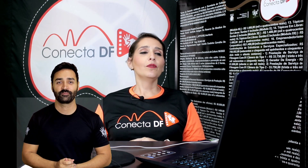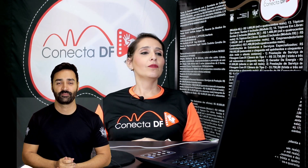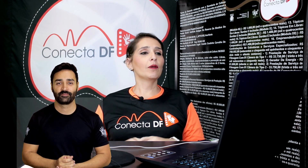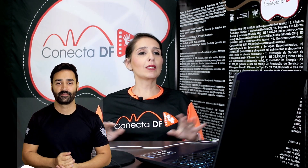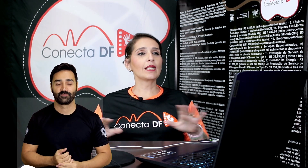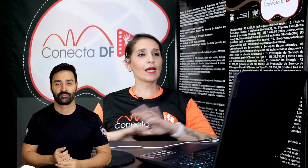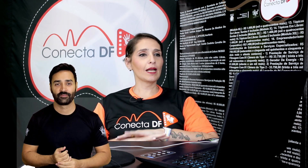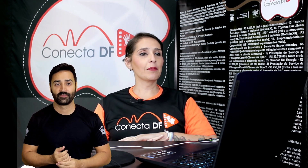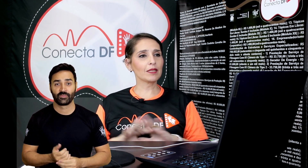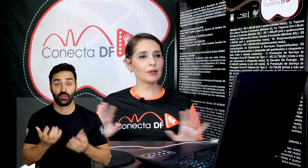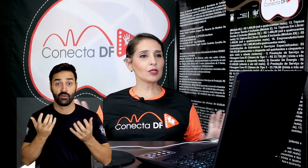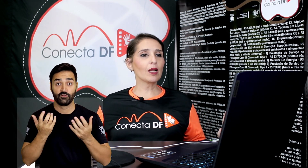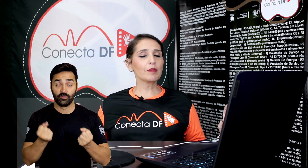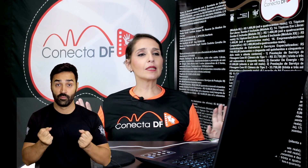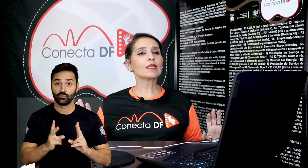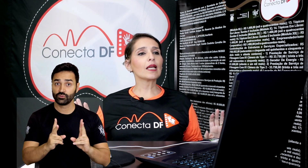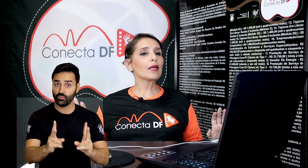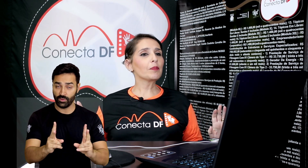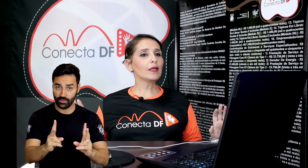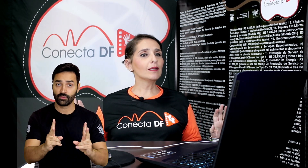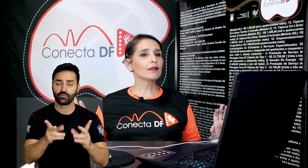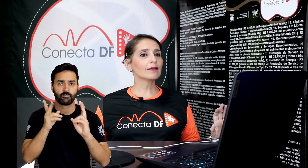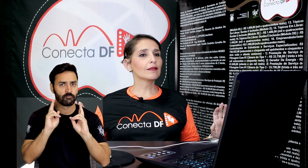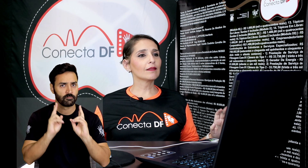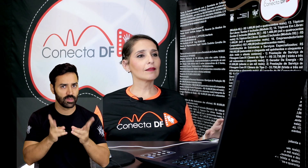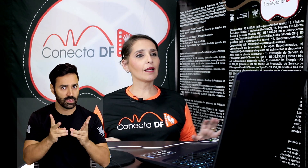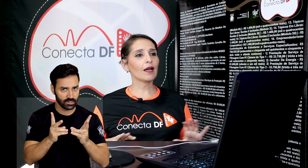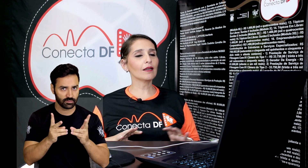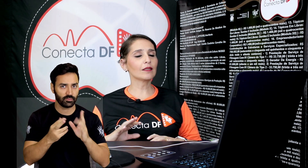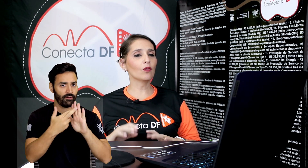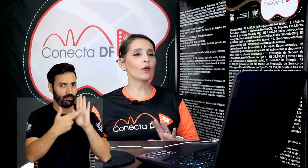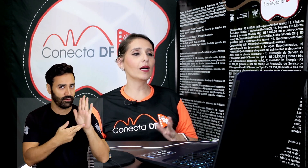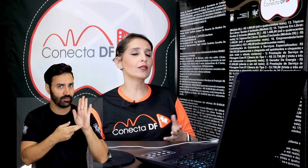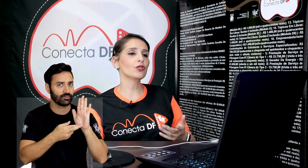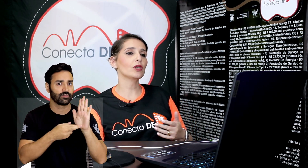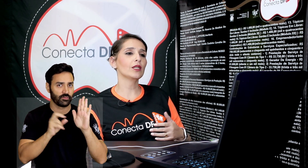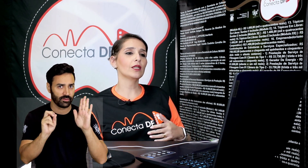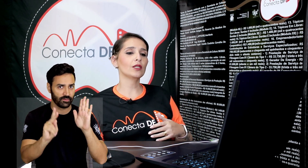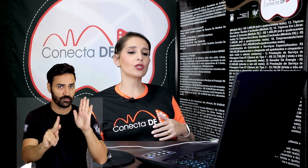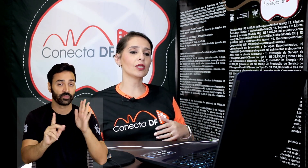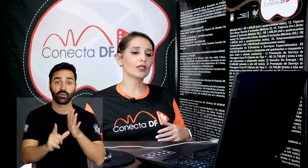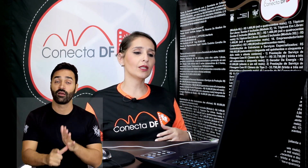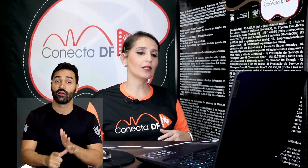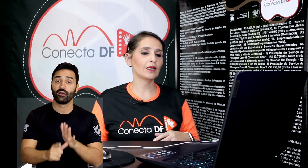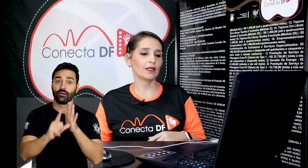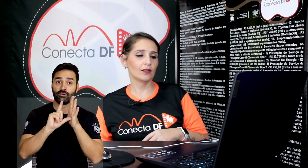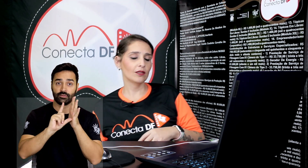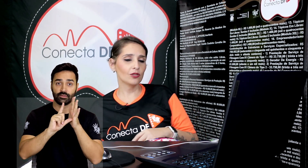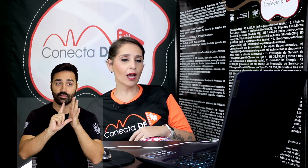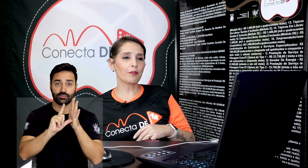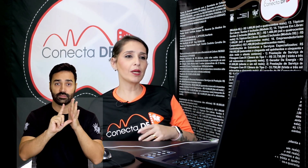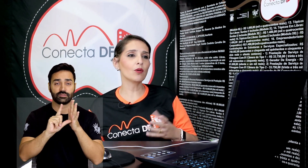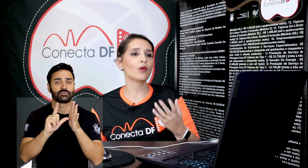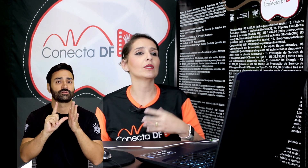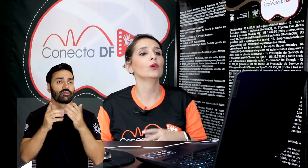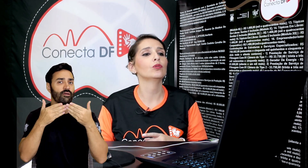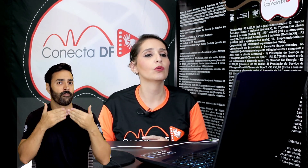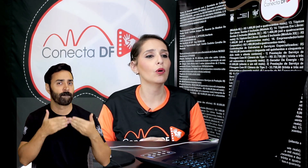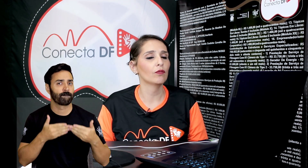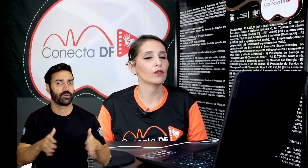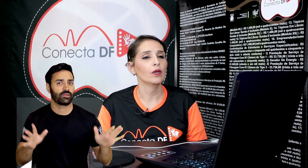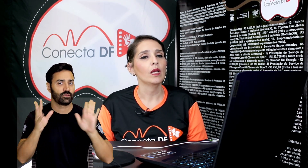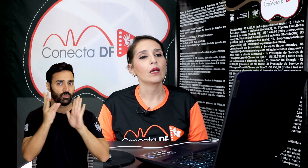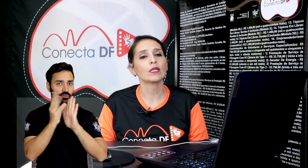Bom, vamos seguir aquela mesma dinâmica de sempre, tá? Então, antes de abrir o